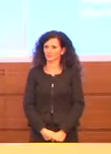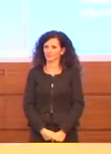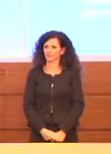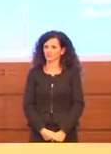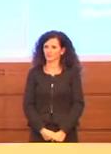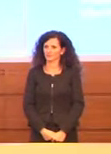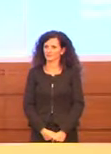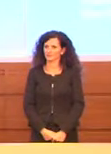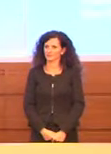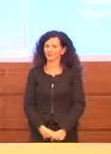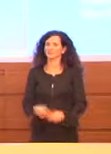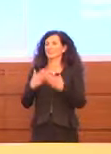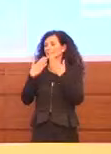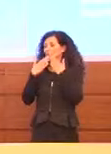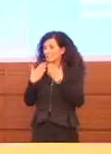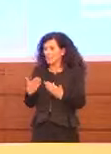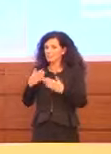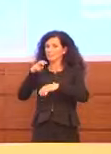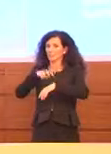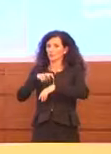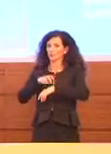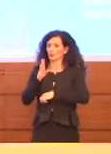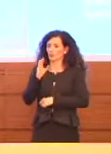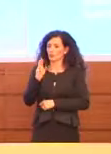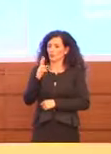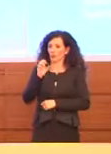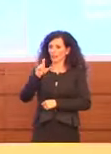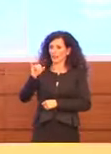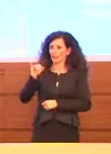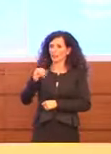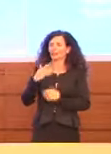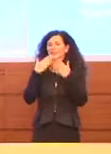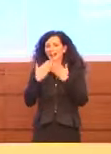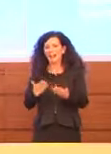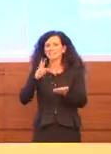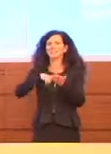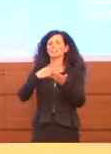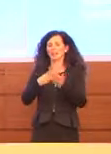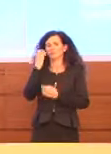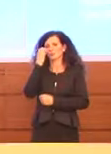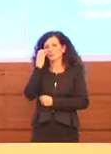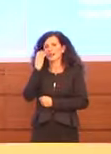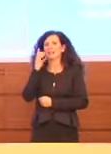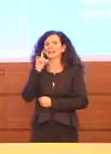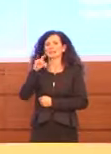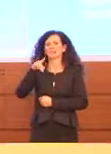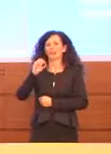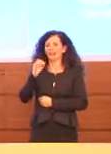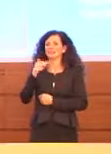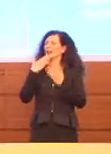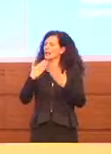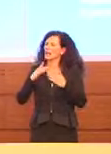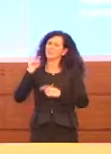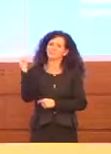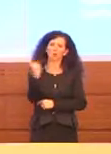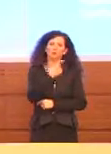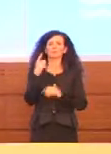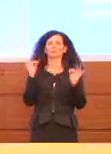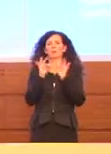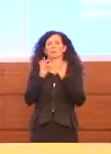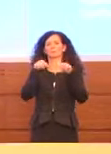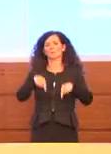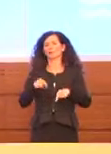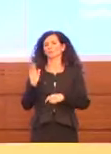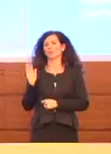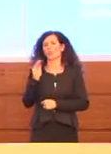grazie dottor borrelli grazie anche a susanna di pietra tutti per questo appuntamento quotidiano di